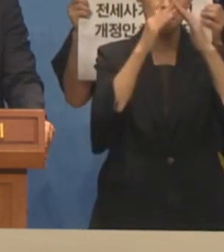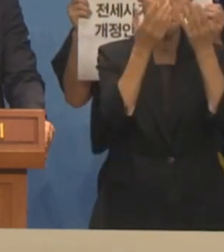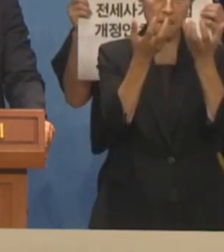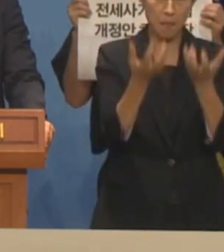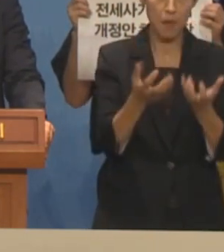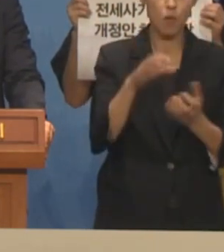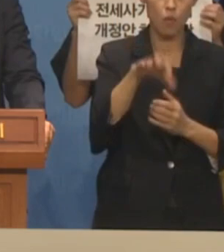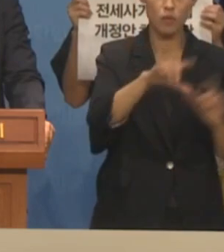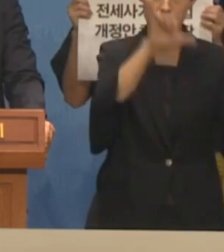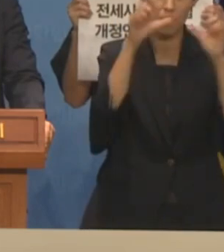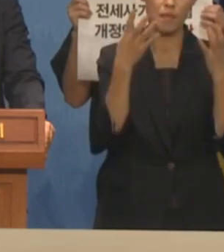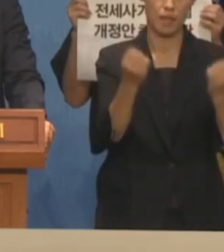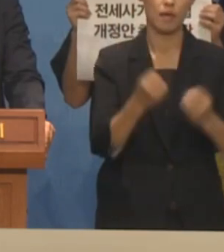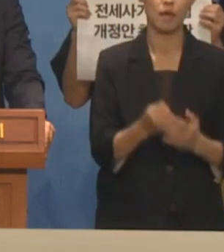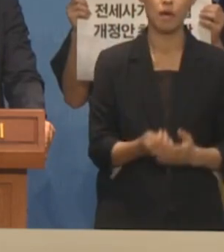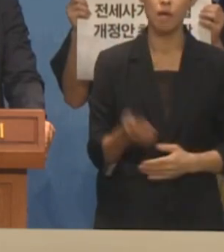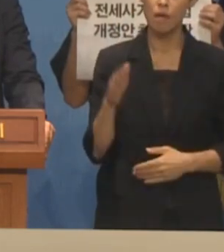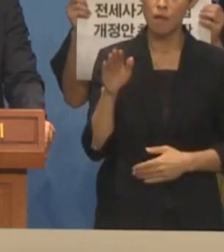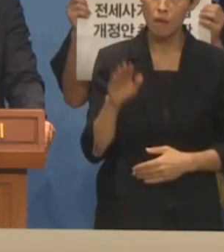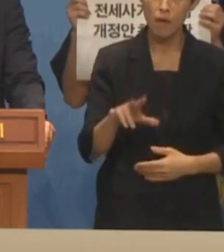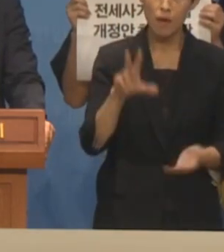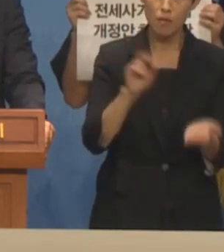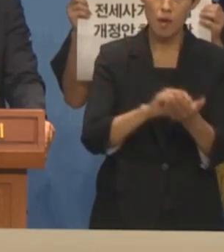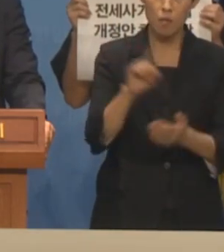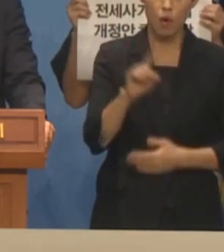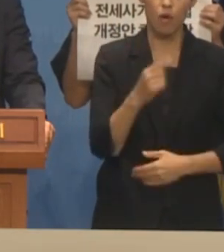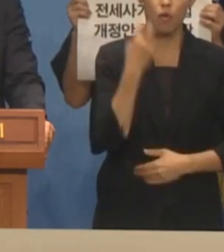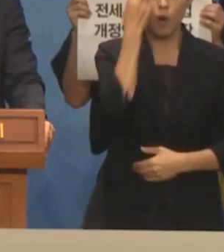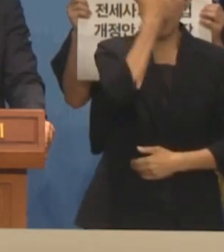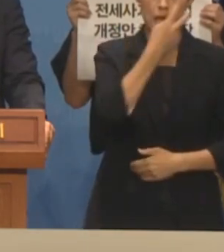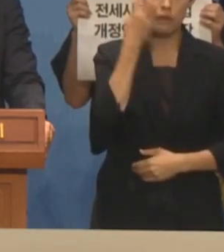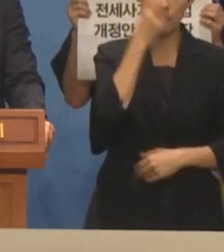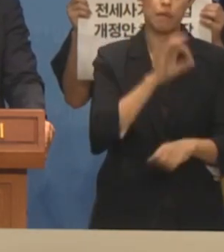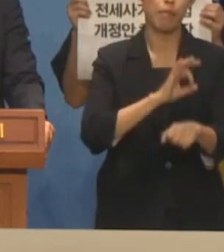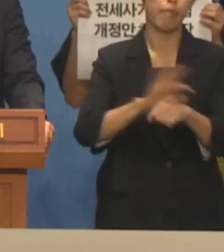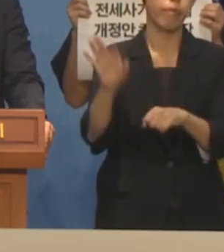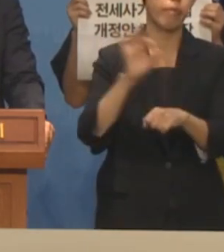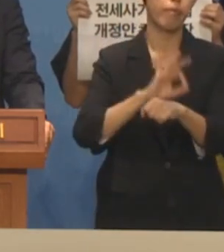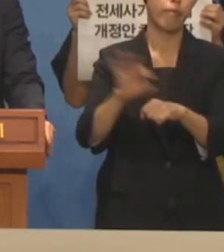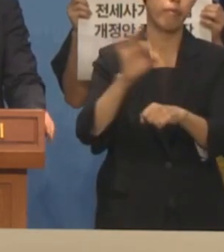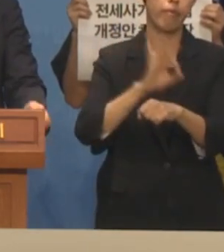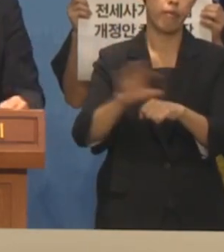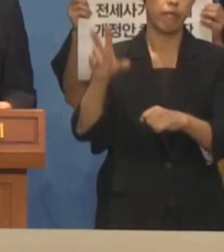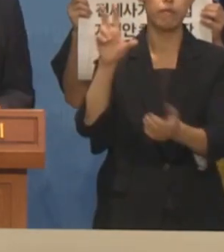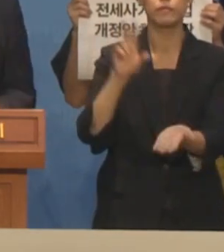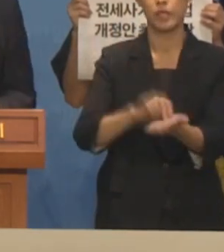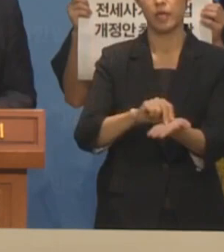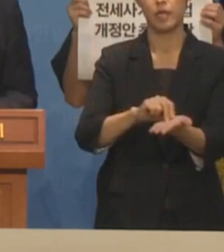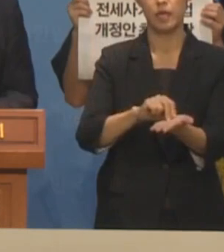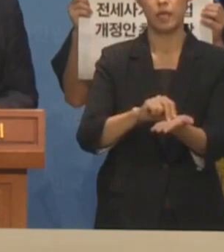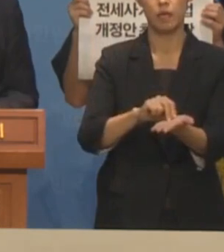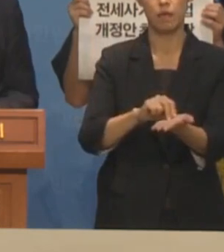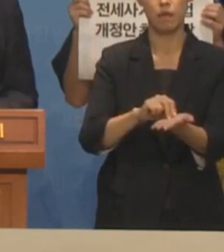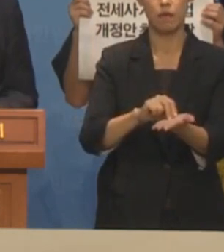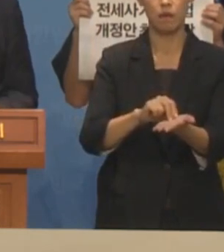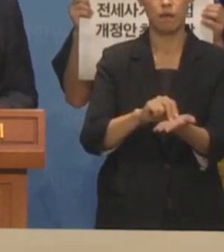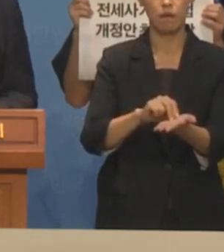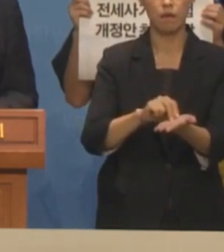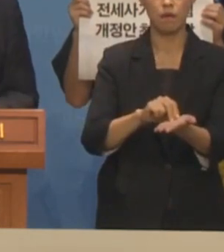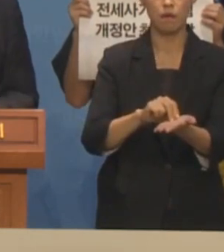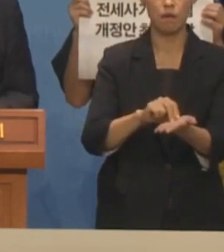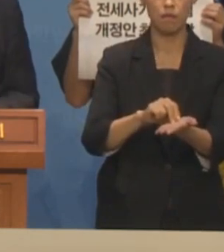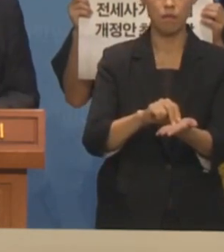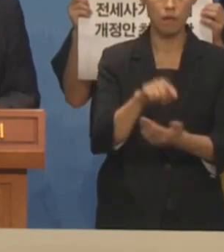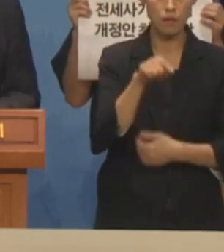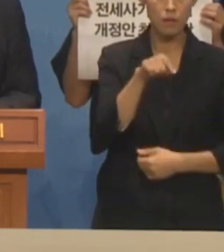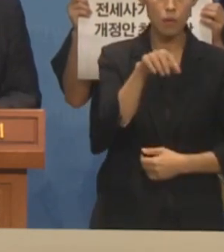현황인데요. 근데 안타깝게도 관리가 잘 되지 않는 상황하에서 다중주택임에도 불구하고